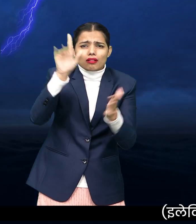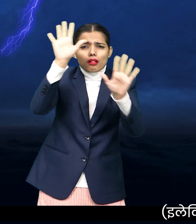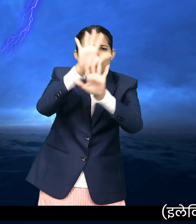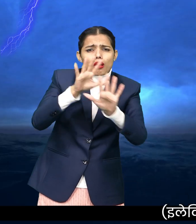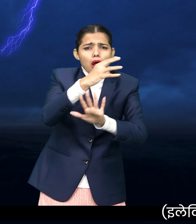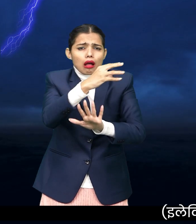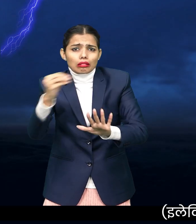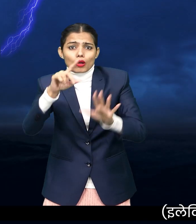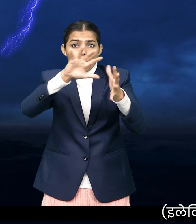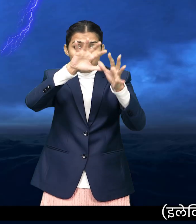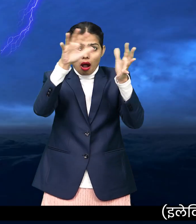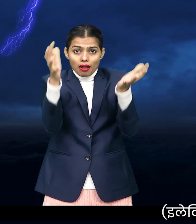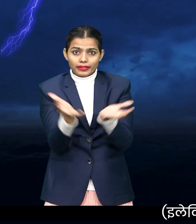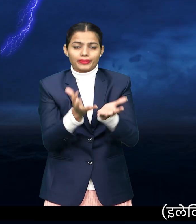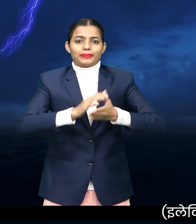आहे.